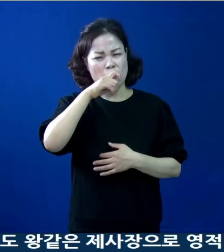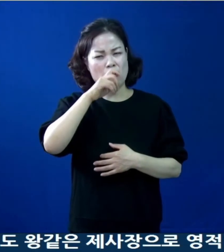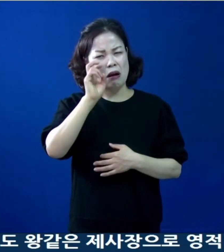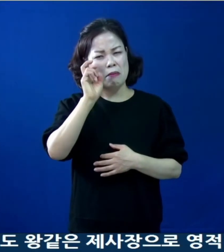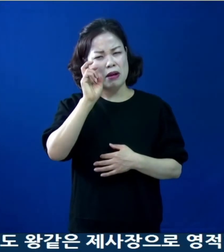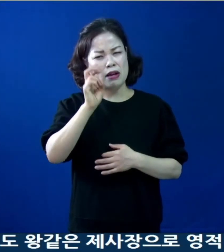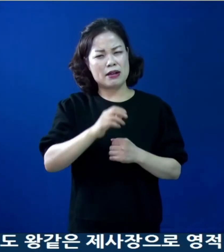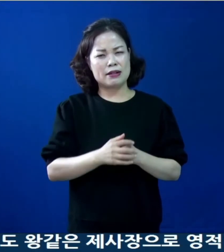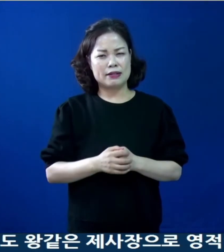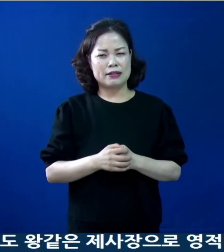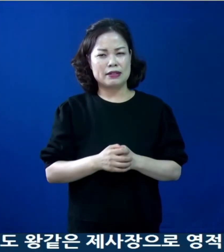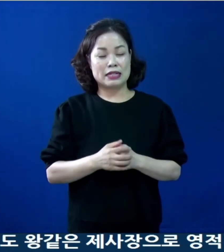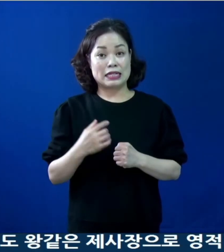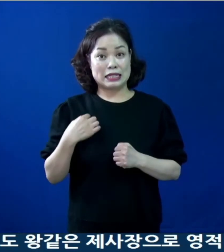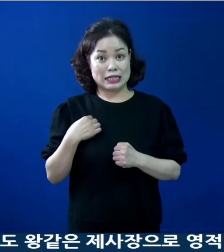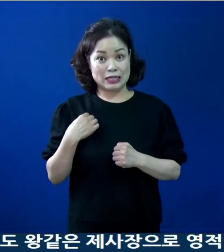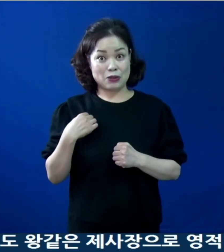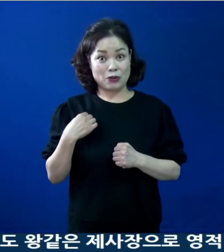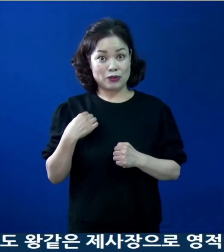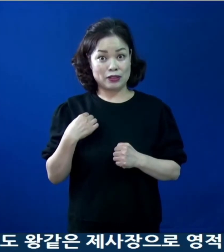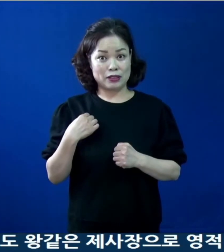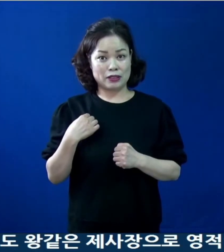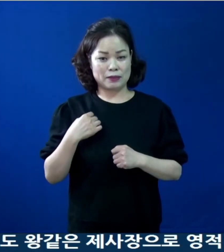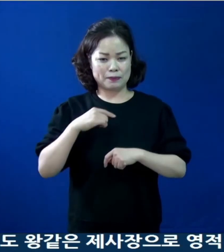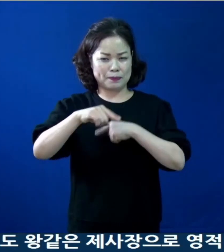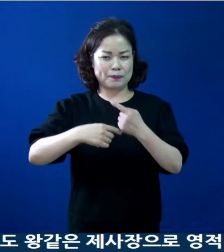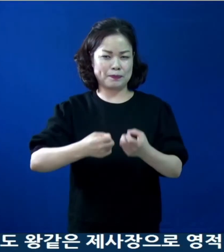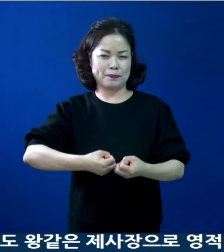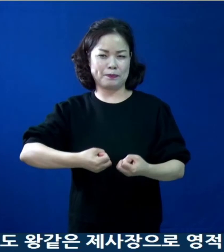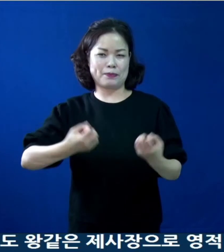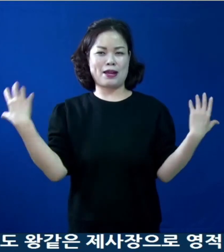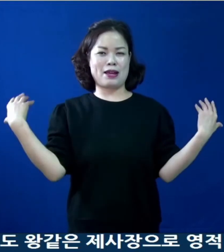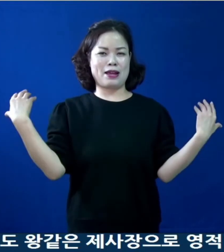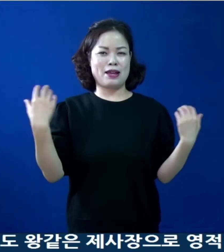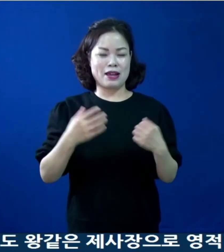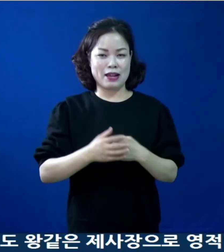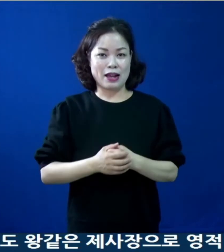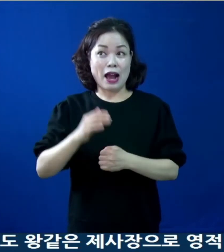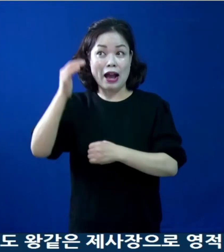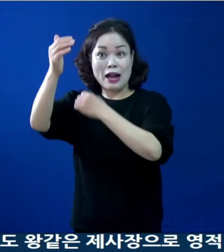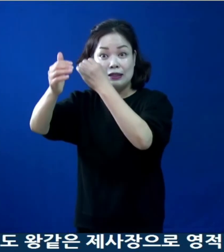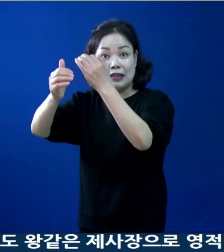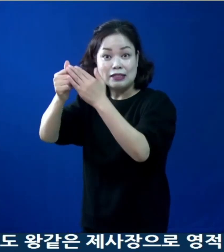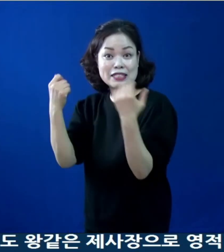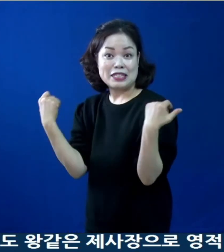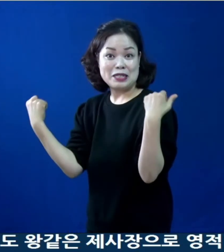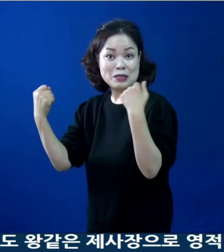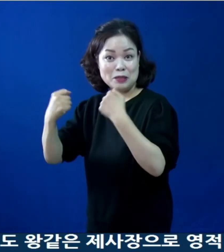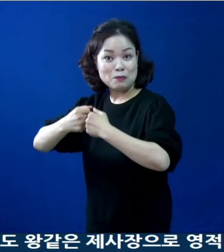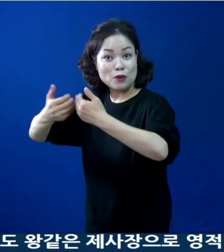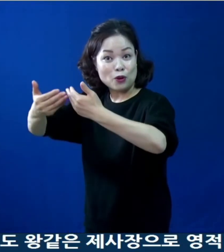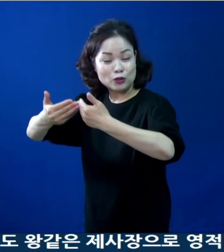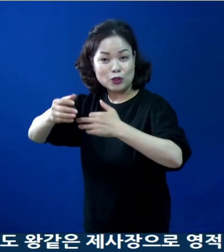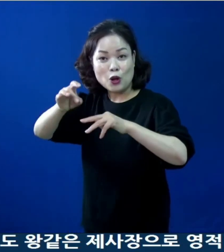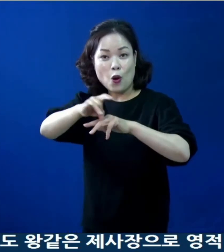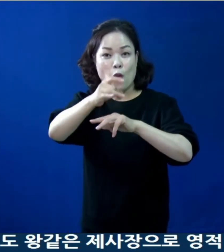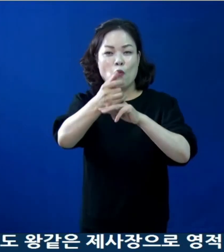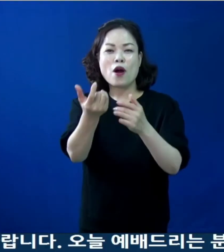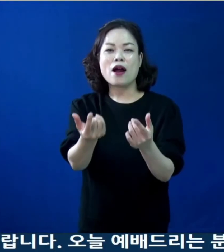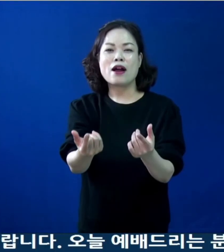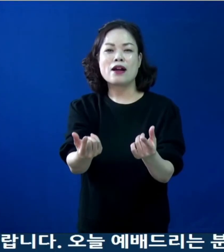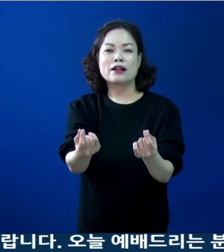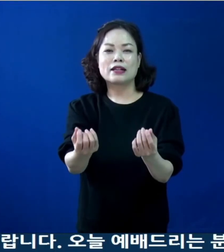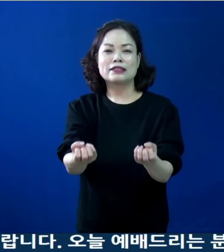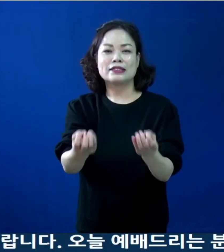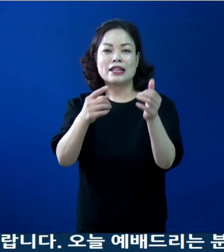있습니다. 이 옷을 벗어버리고 하나님께서 입혀주시는 왕 같은 제사장에